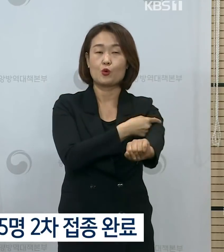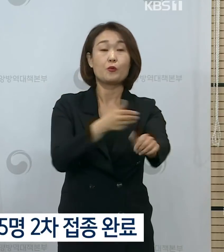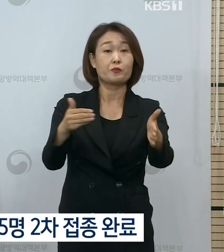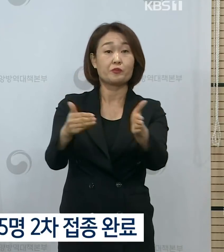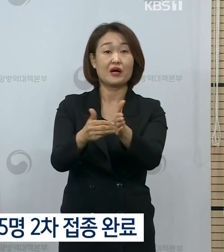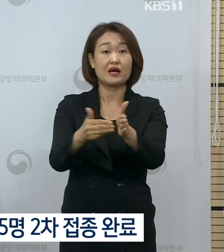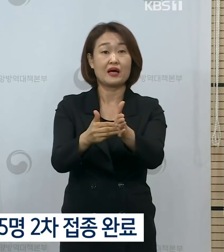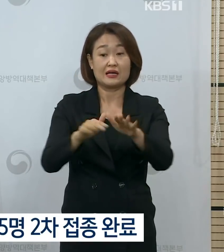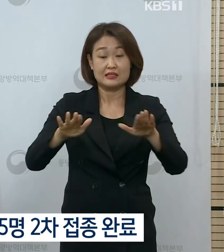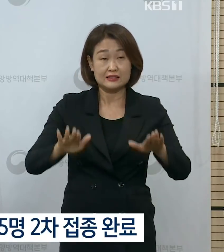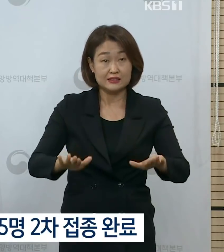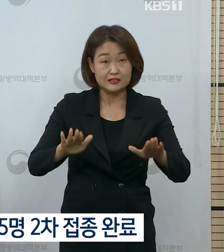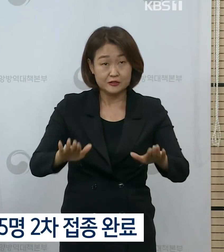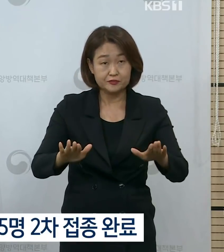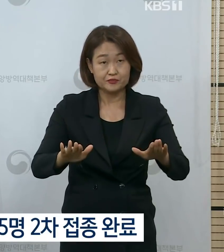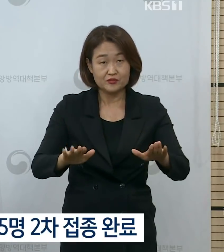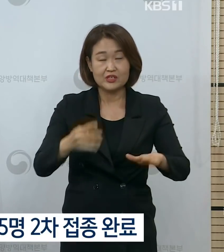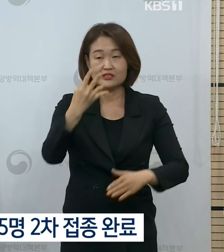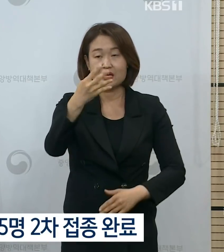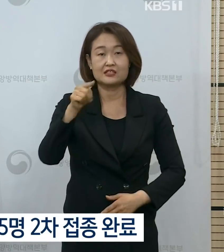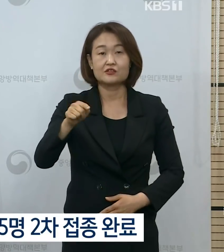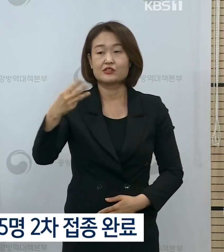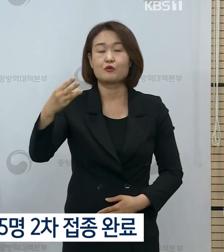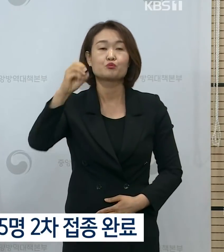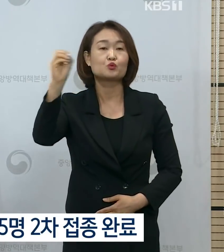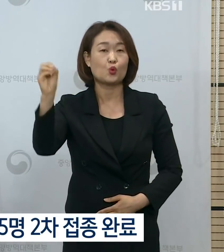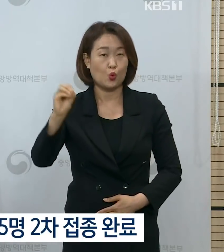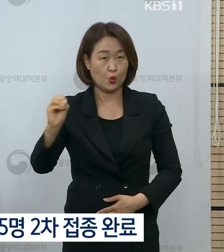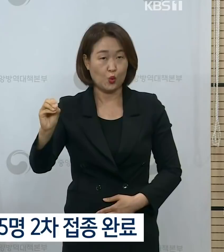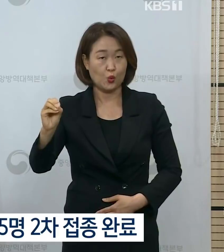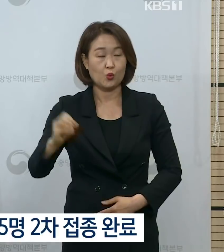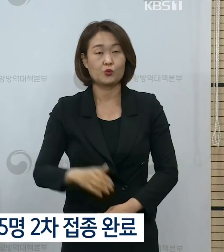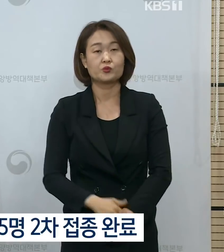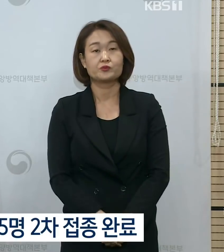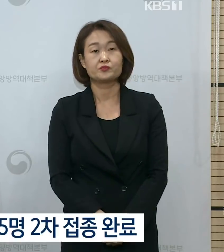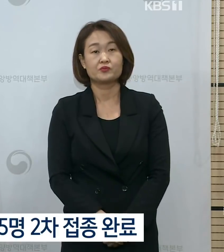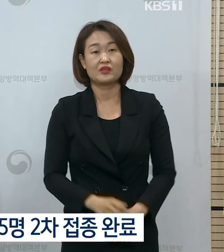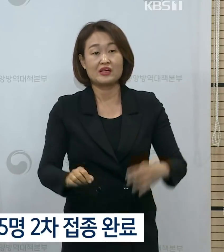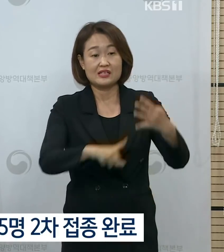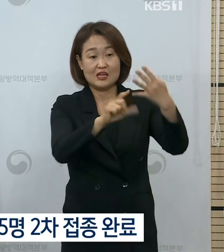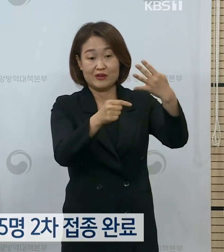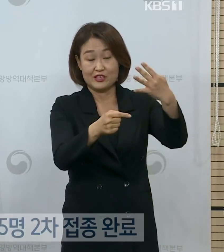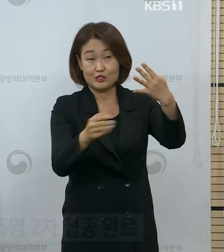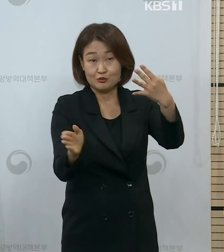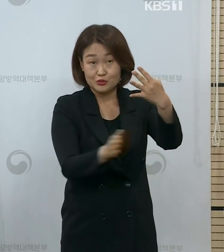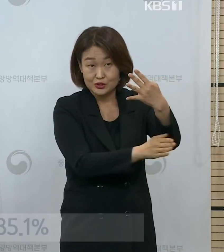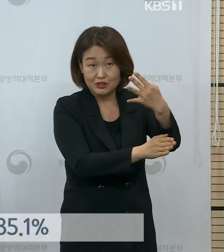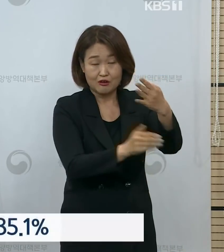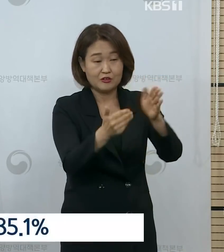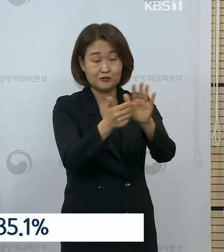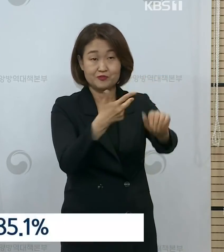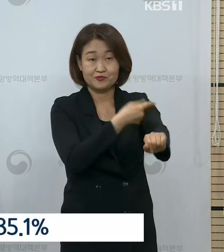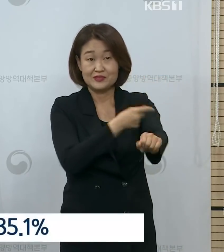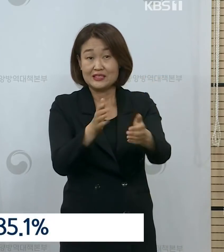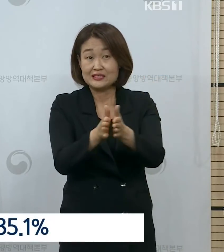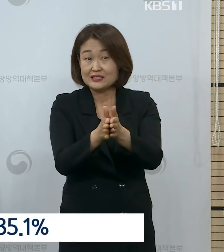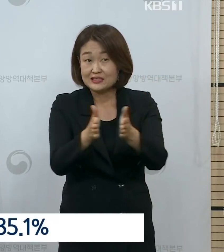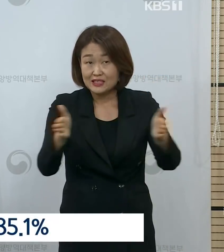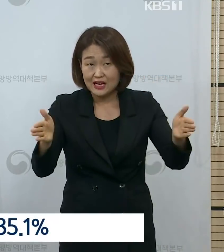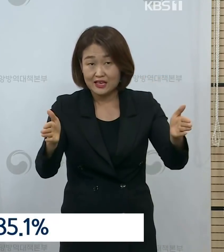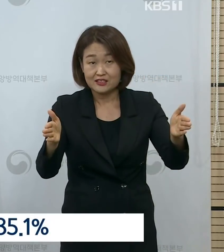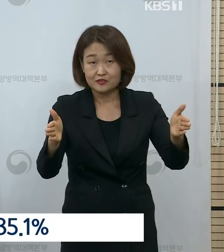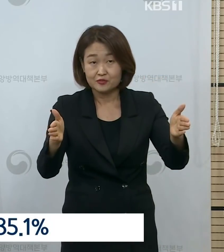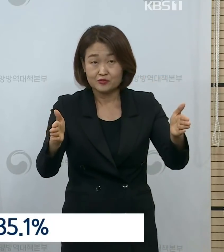받아서 현재까지의 접종률은 4.3%입니다. 4월 1일부터 접종을 개시한